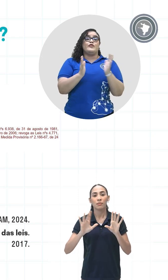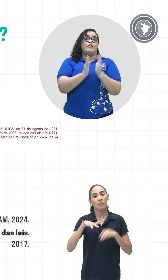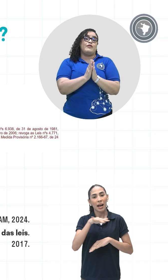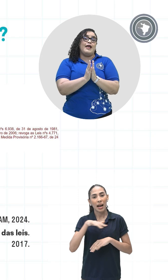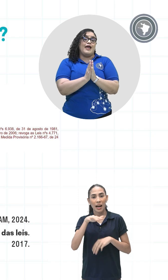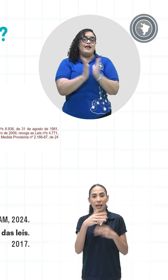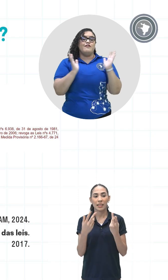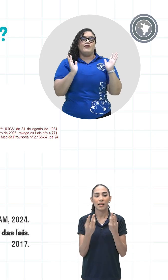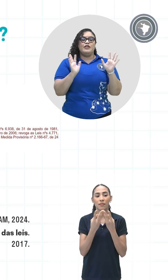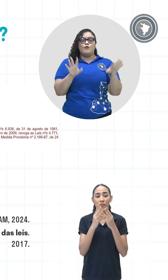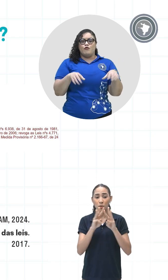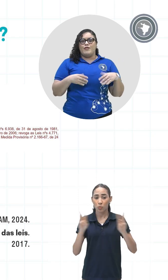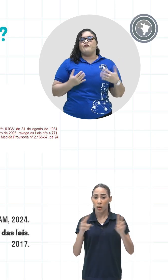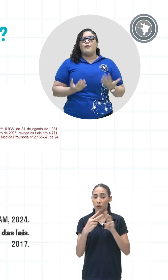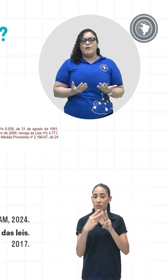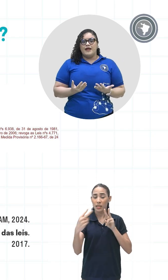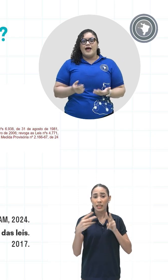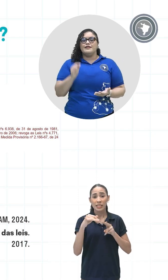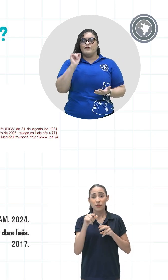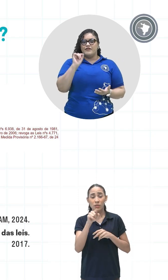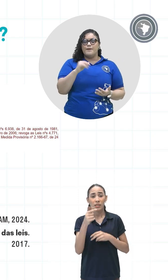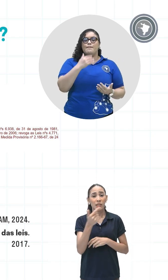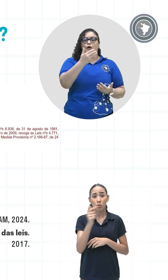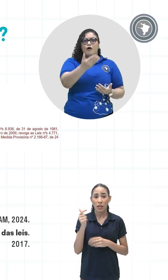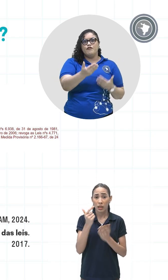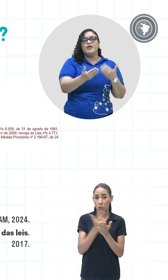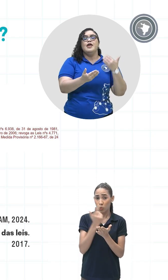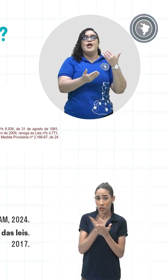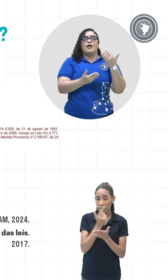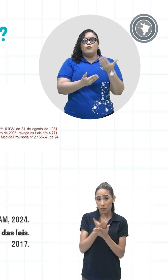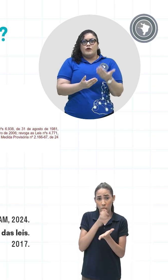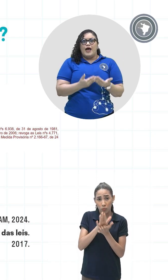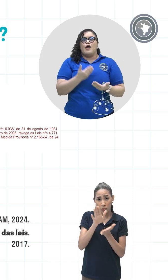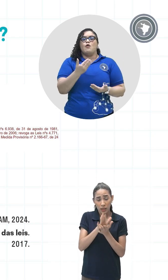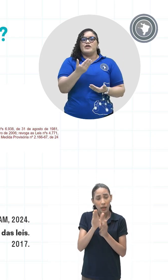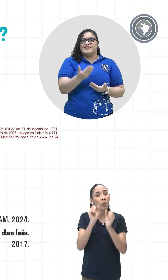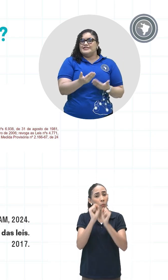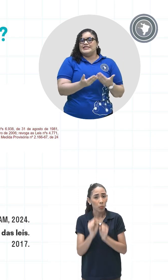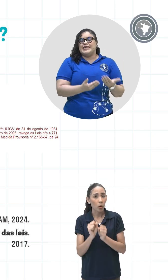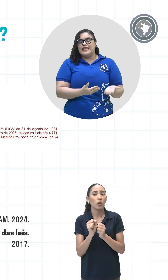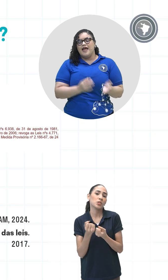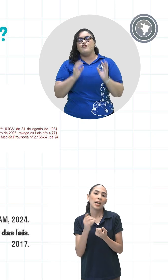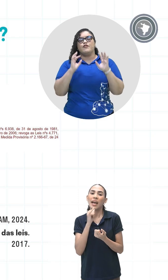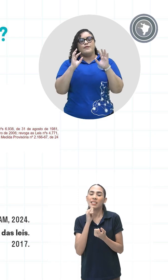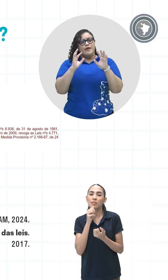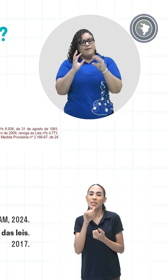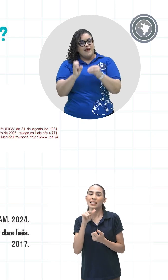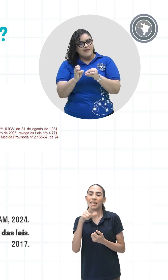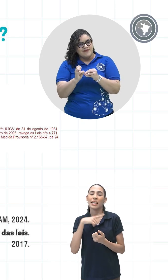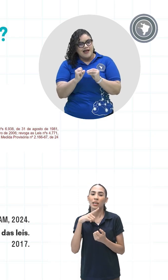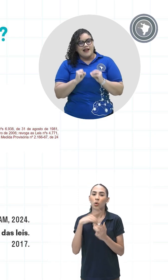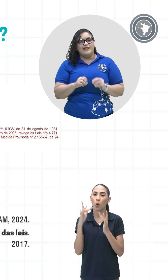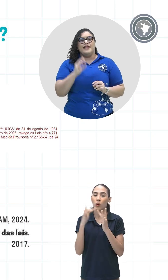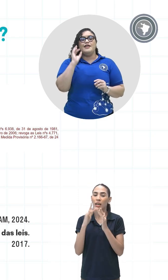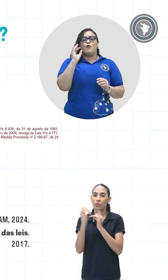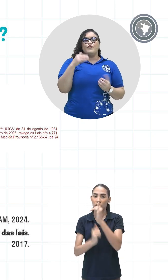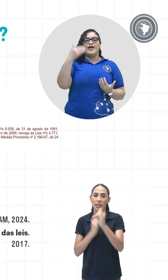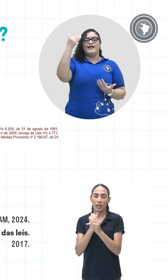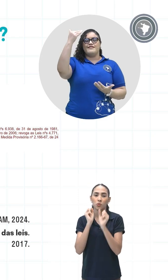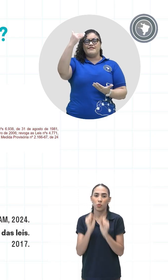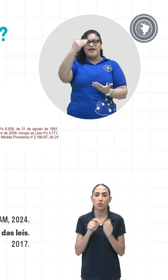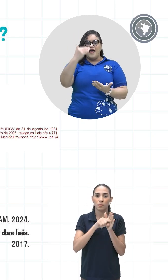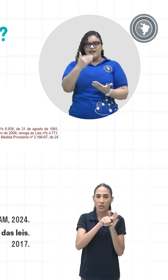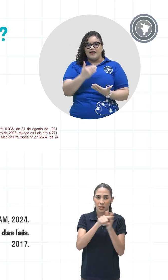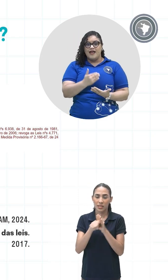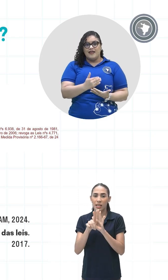Então, se você não tem aquele livrinho onde ela foi publicada, você pode, em um lugar com acesso à internet, pesquisar a lei e